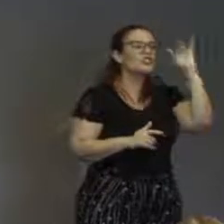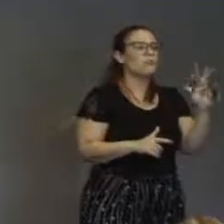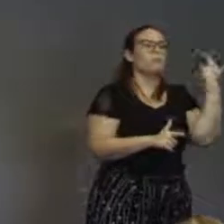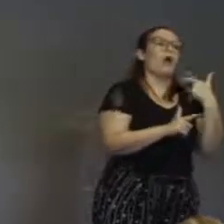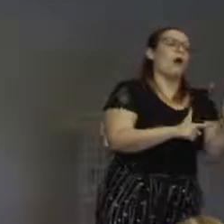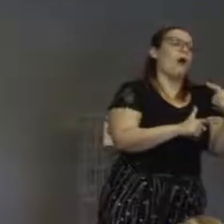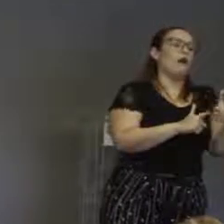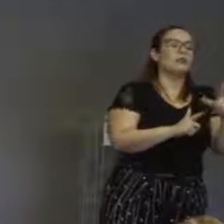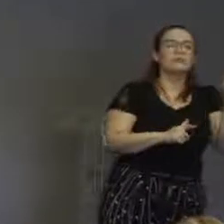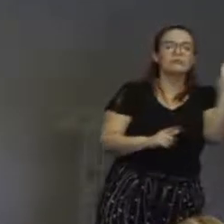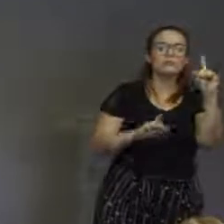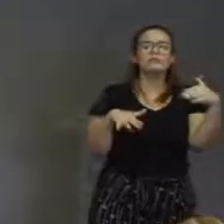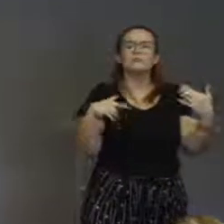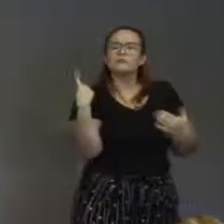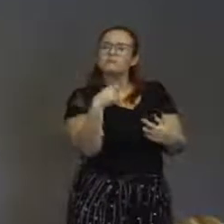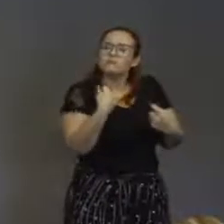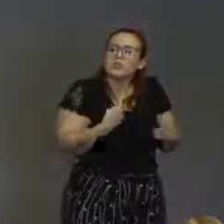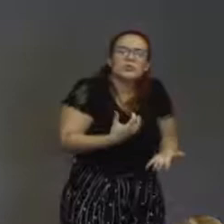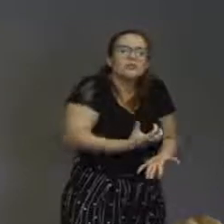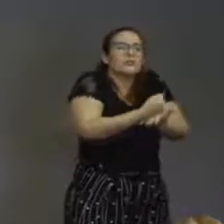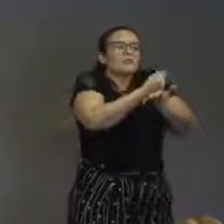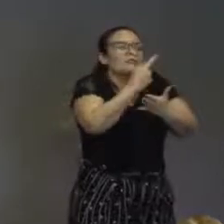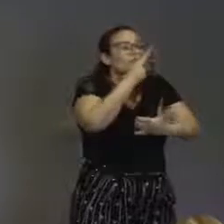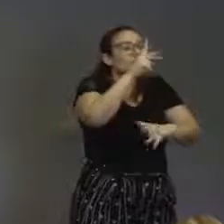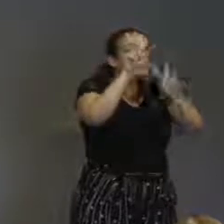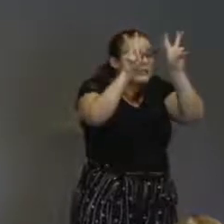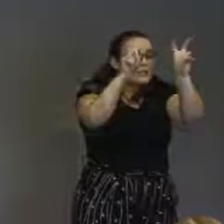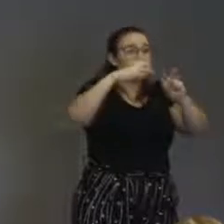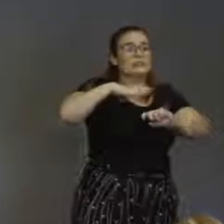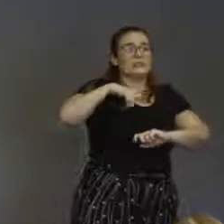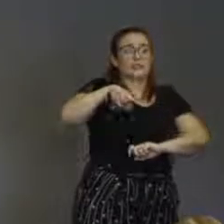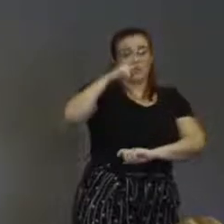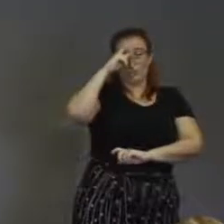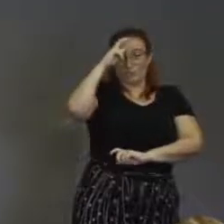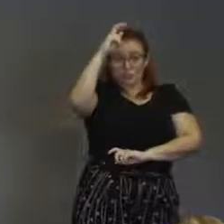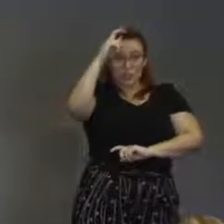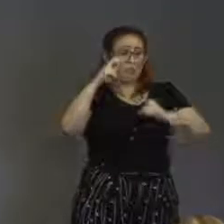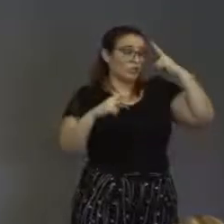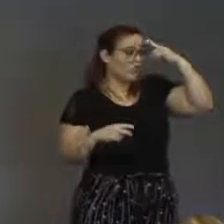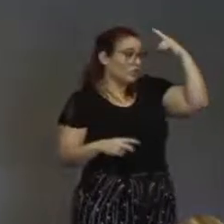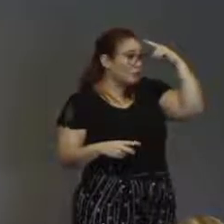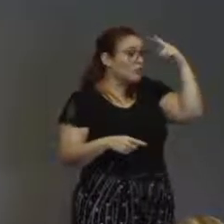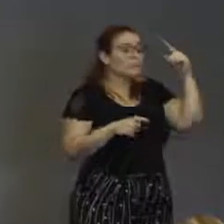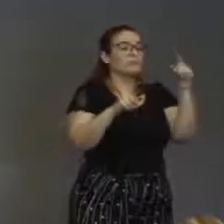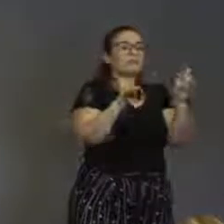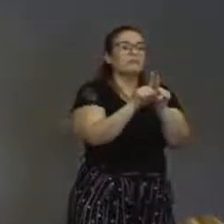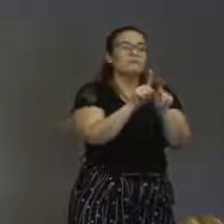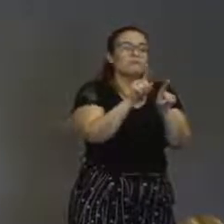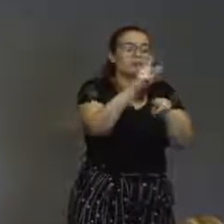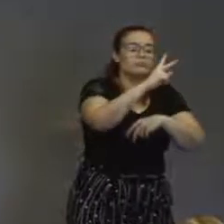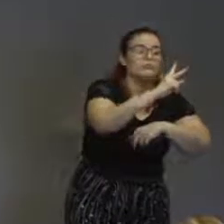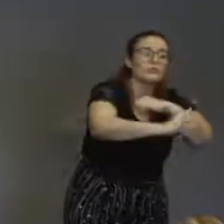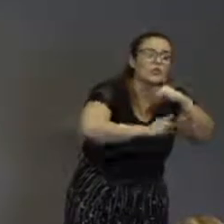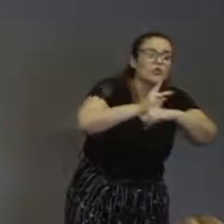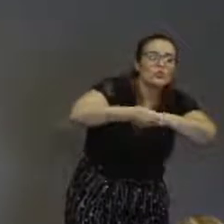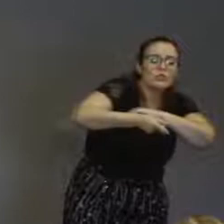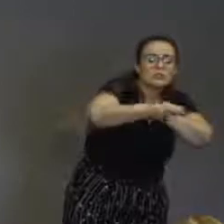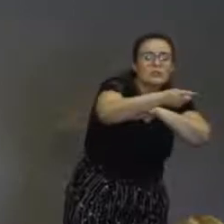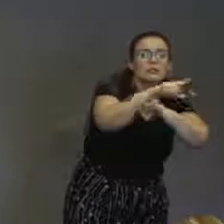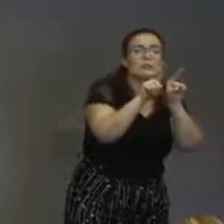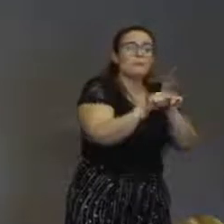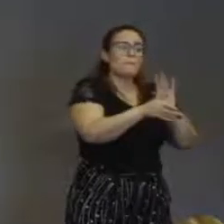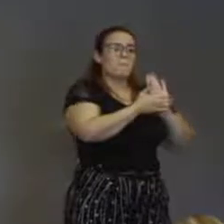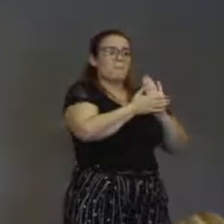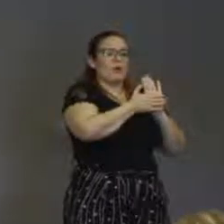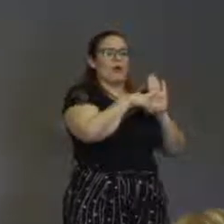esse o cunho que a gente pode resgatar quando fala de cidades inteligentes, criativas, sustentáveis e todas essas outras propostas. Eu